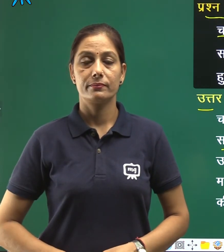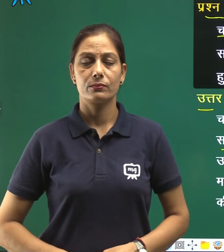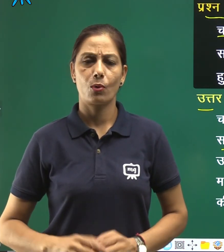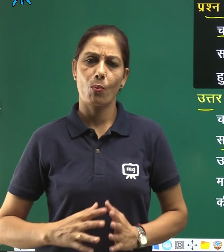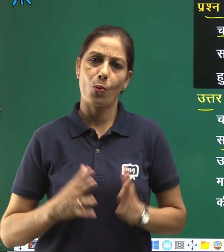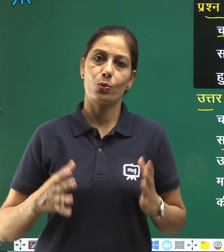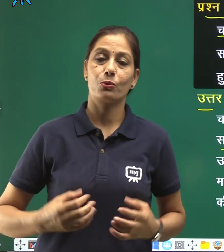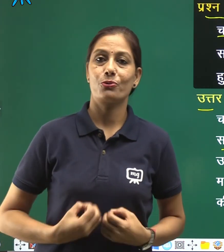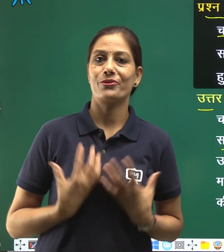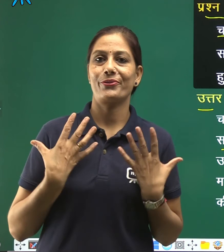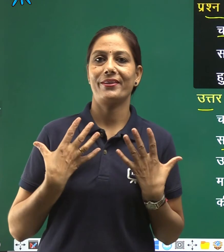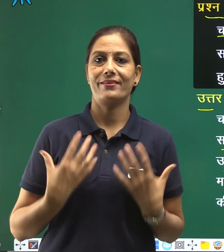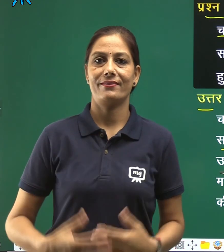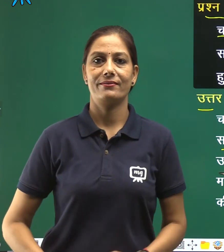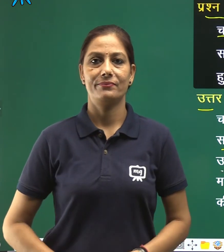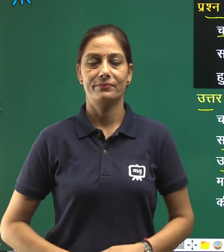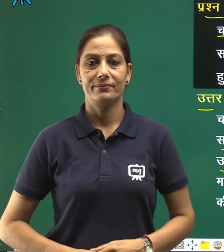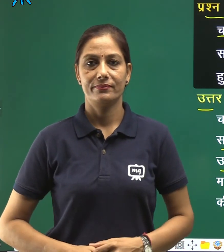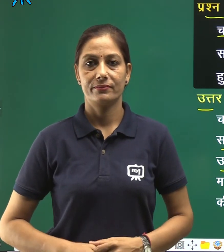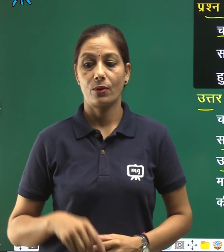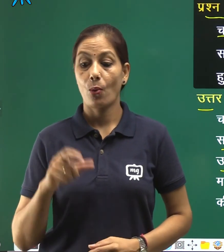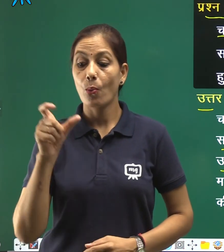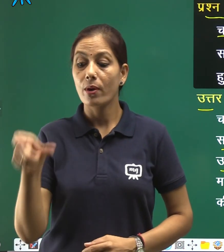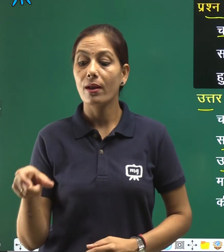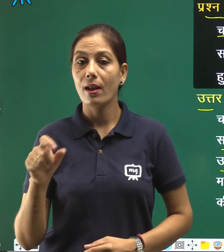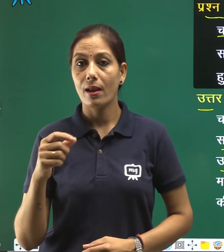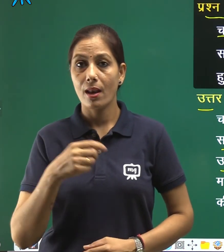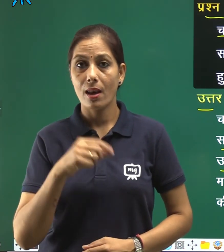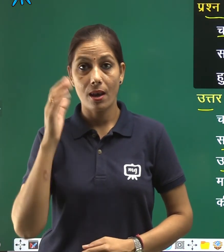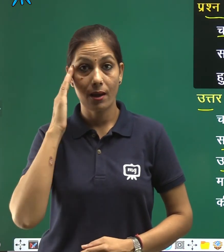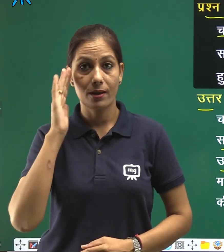बहुत प्रसन्न हुए। उन्हें लगा कि